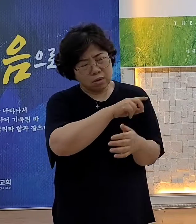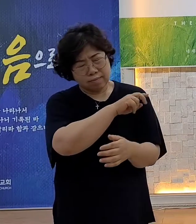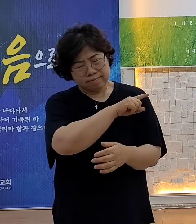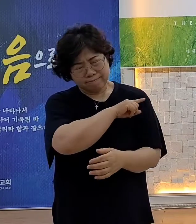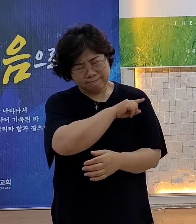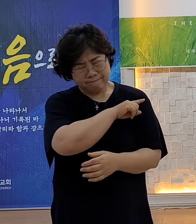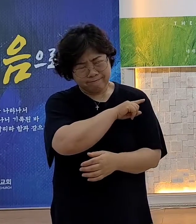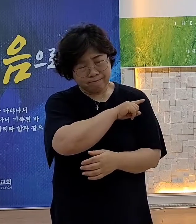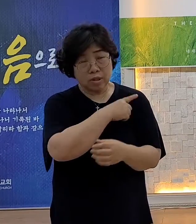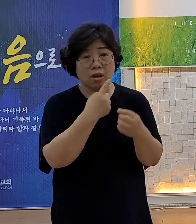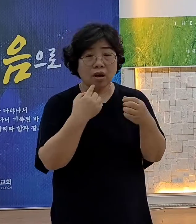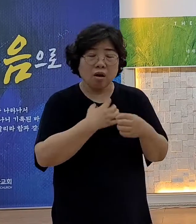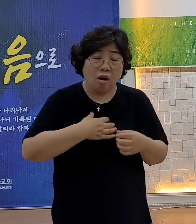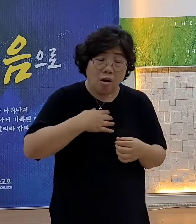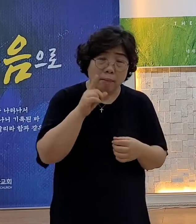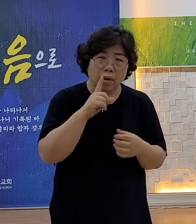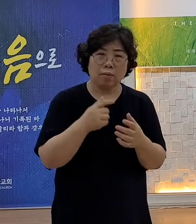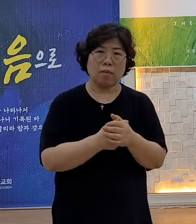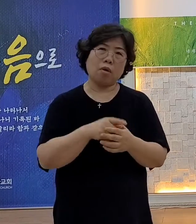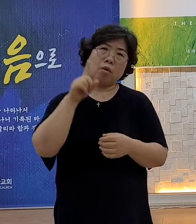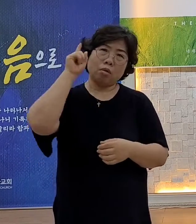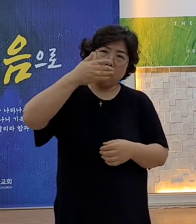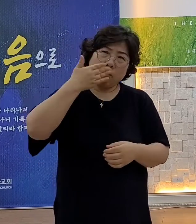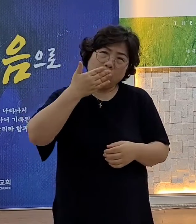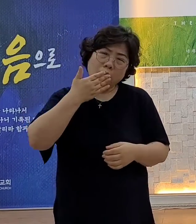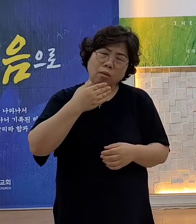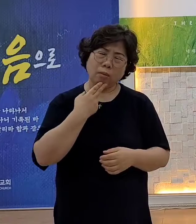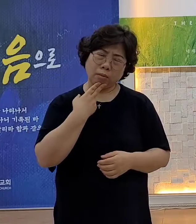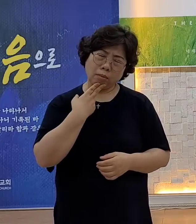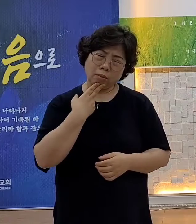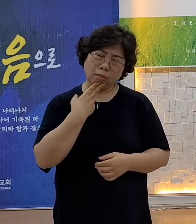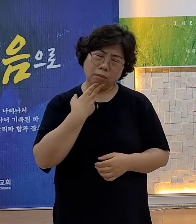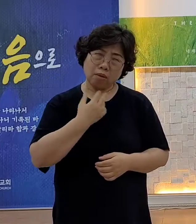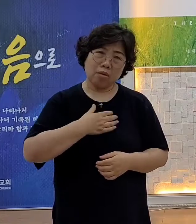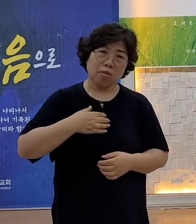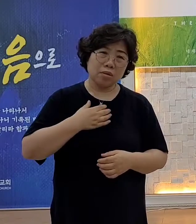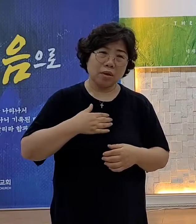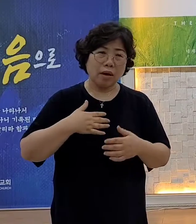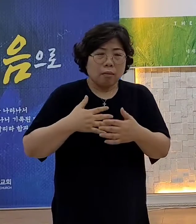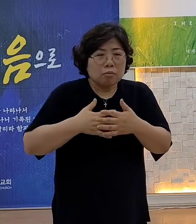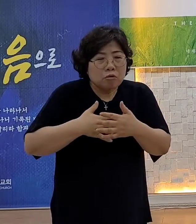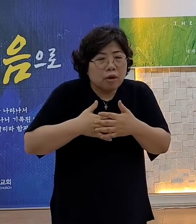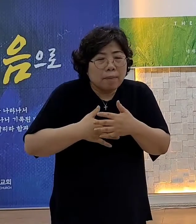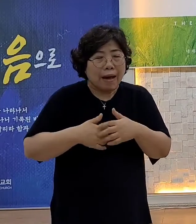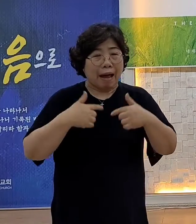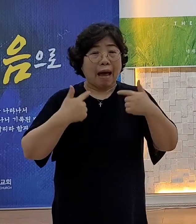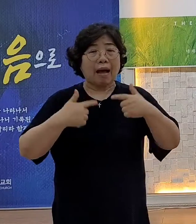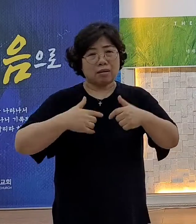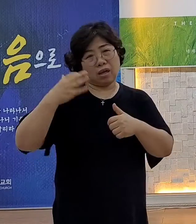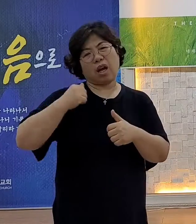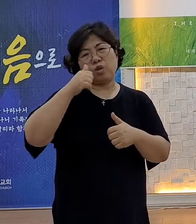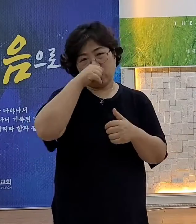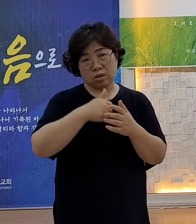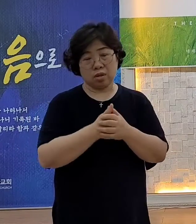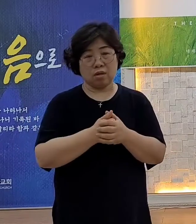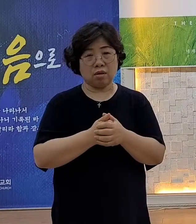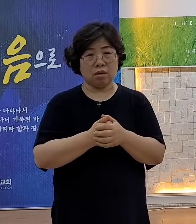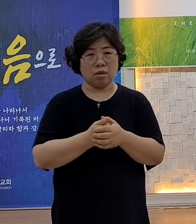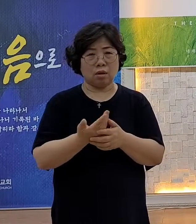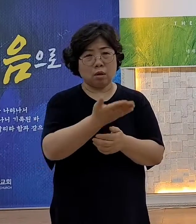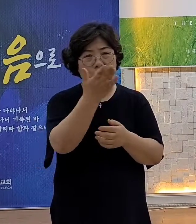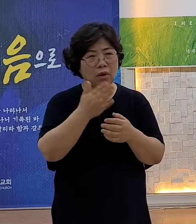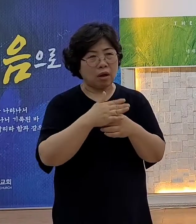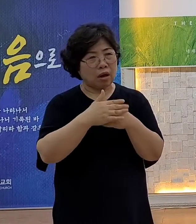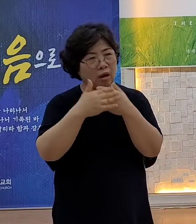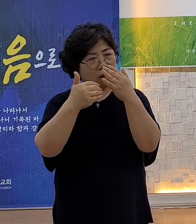늘 불안했다라는 사실입니다. 물론 여러분 그거 아닌 것 같은데 아마 이런 생각 하시는 분이 계실 거예요.